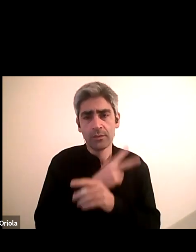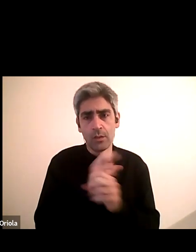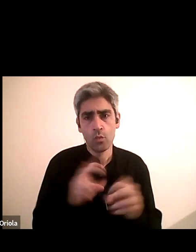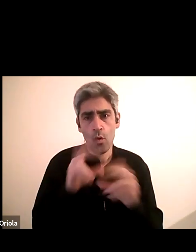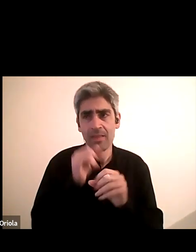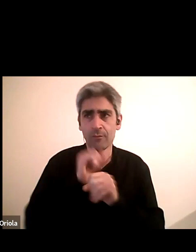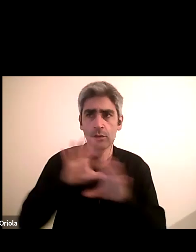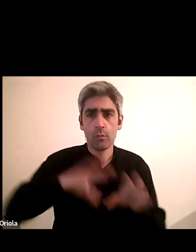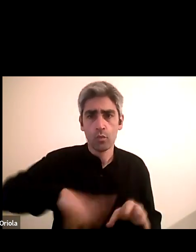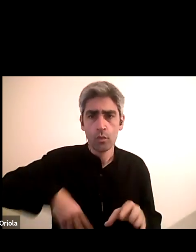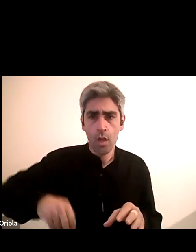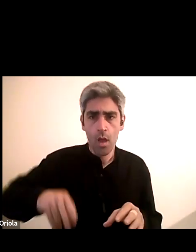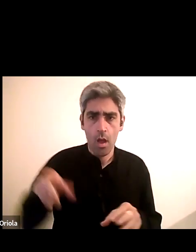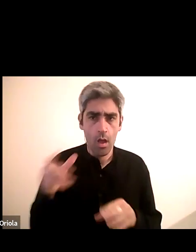mundial,